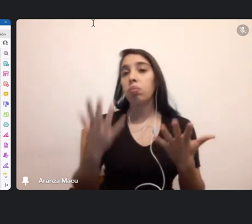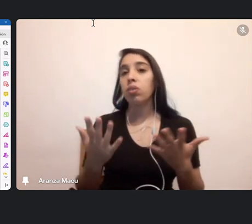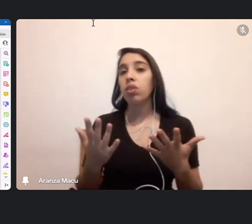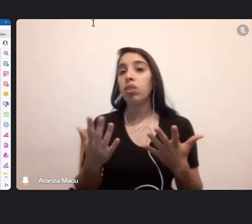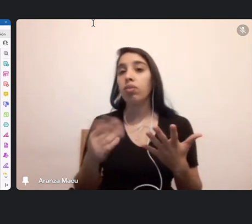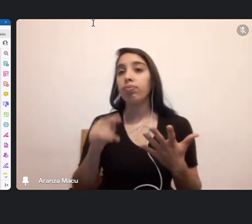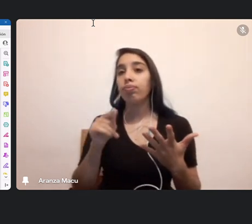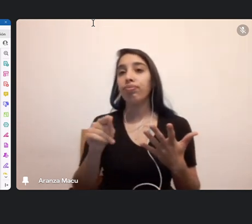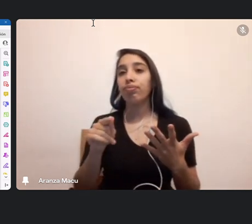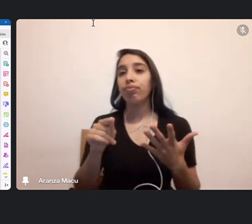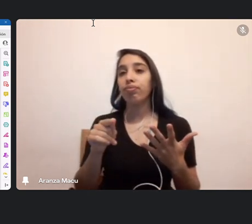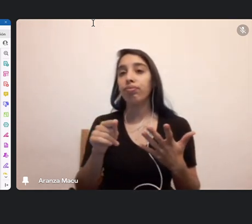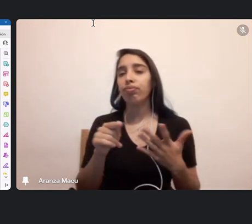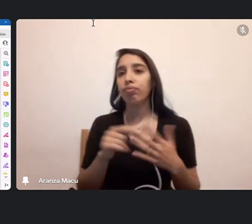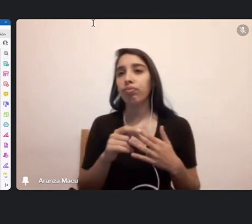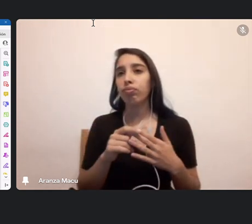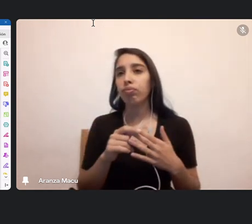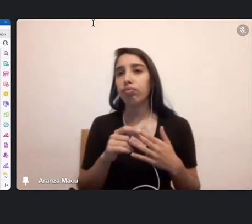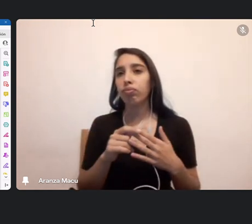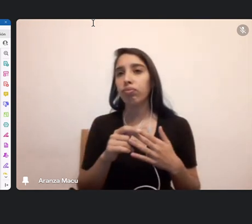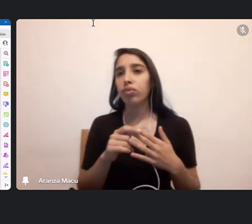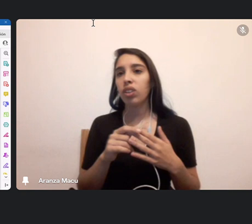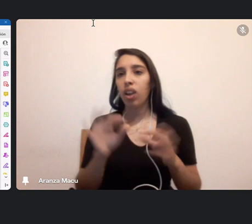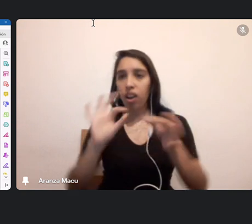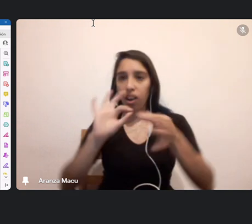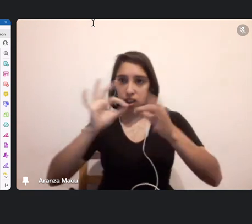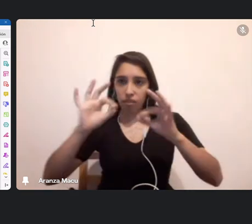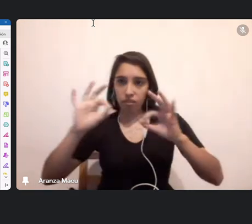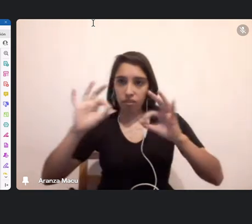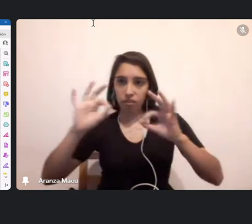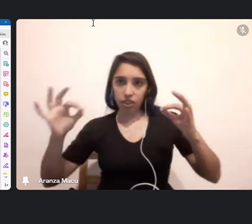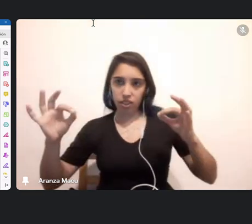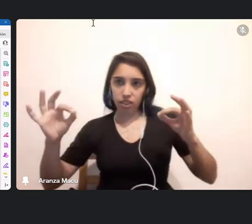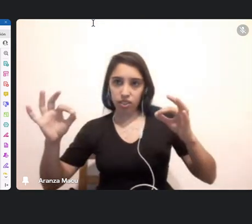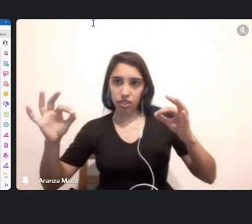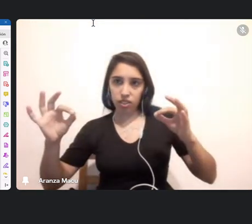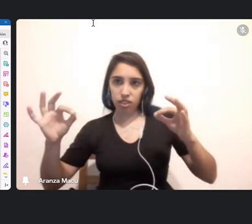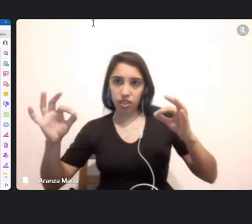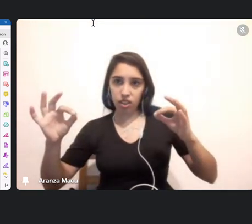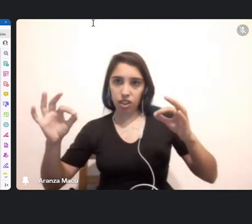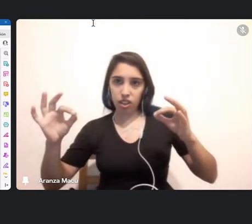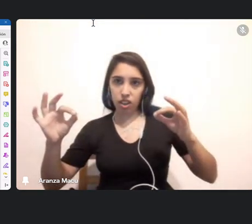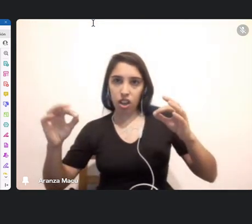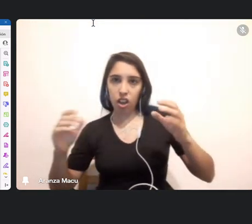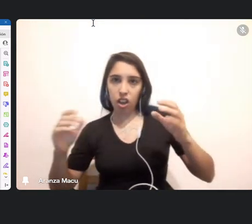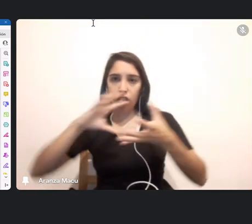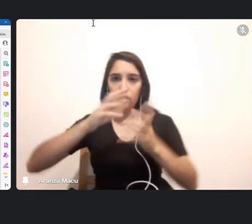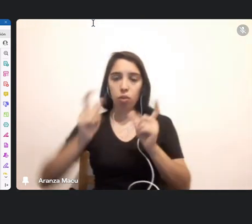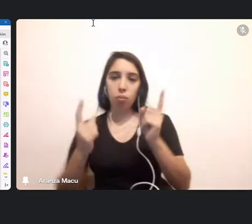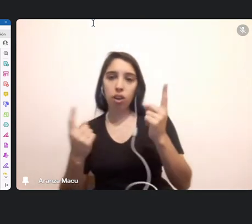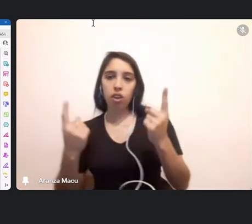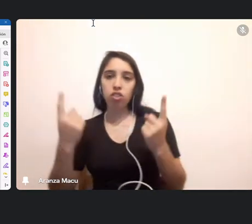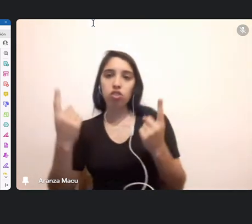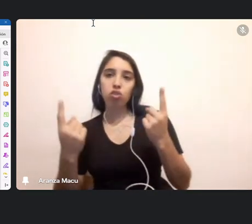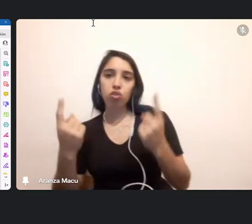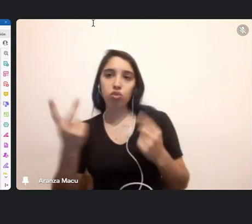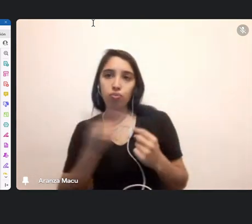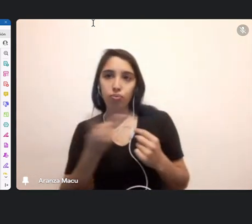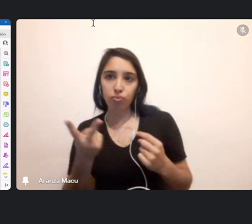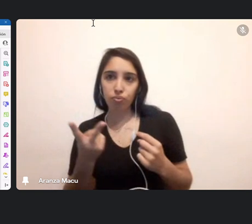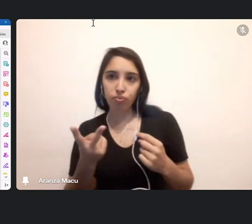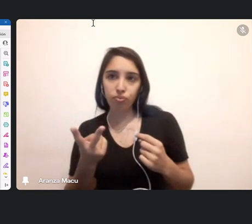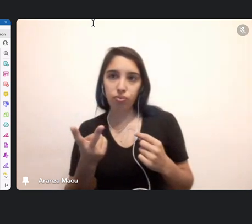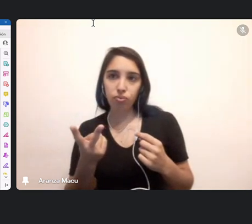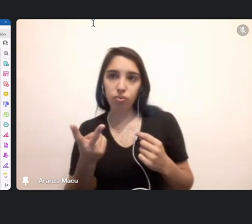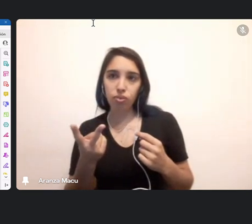of quality o quality education. En cambio, un adjetivo no podría ocupar ese